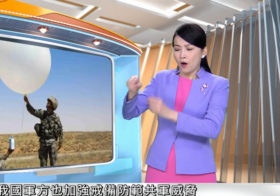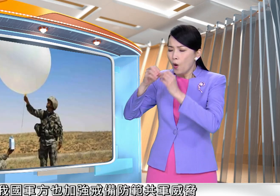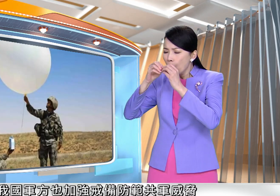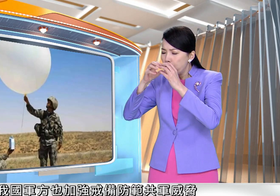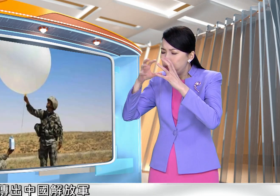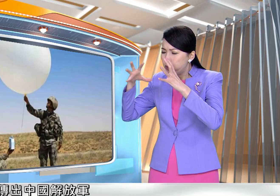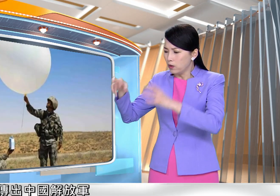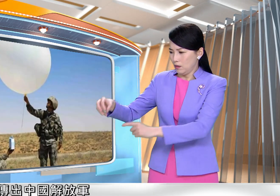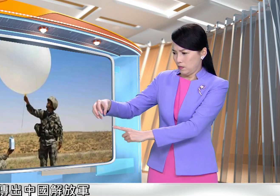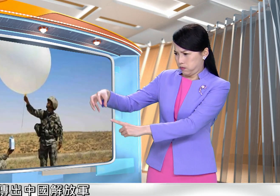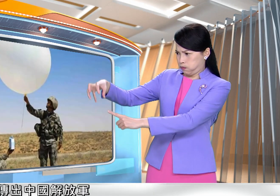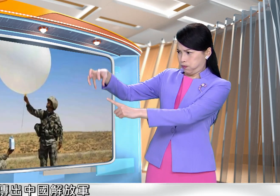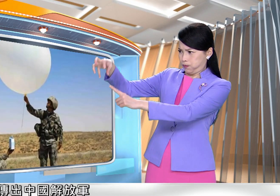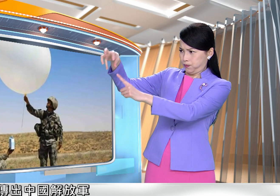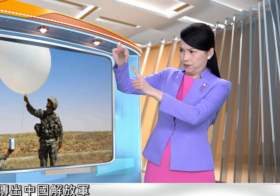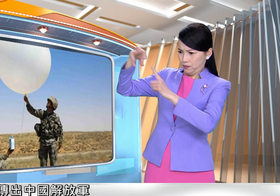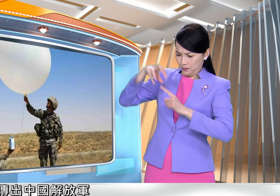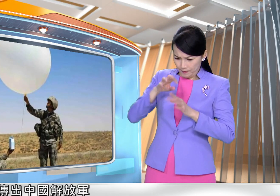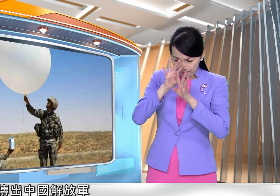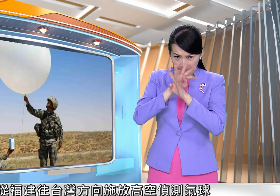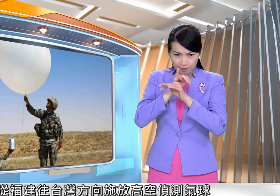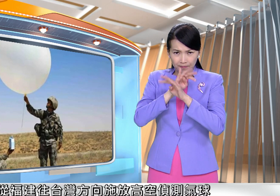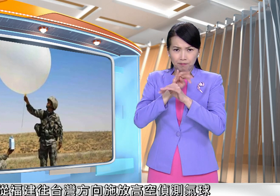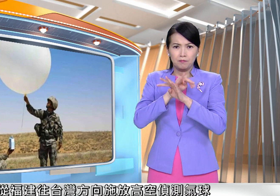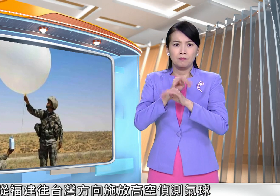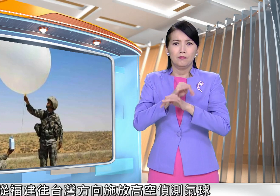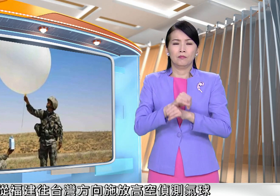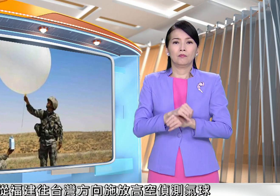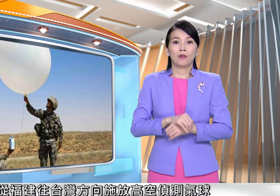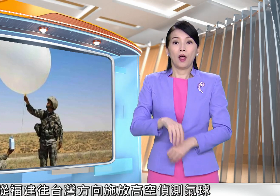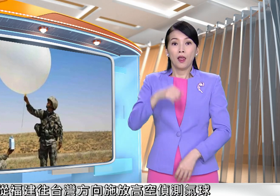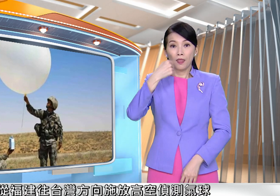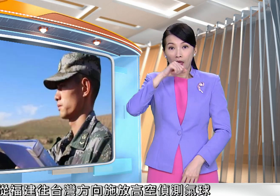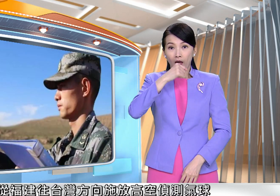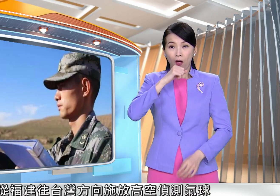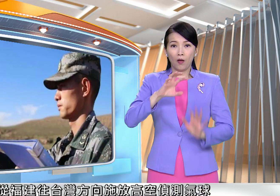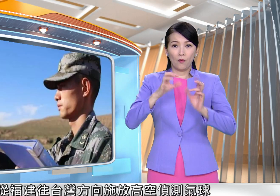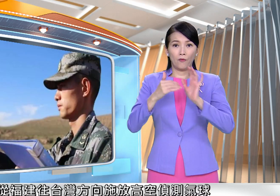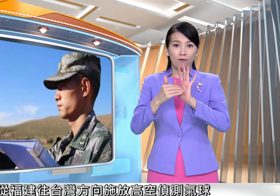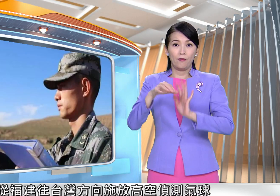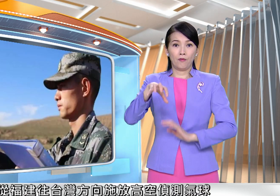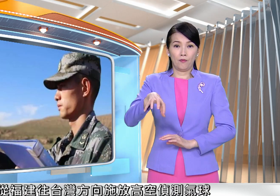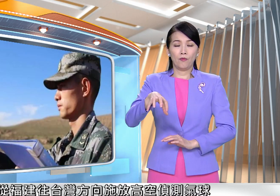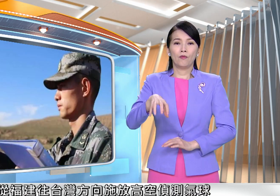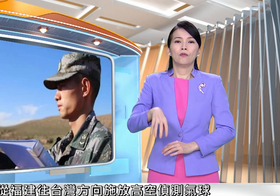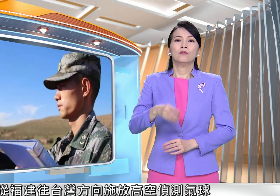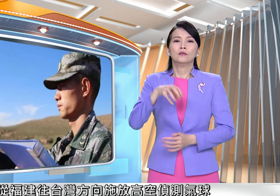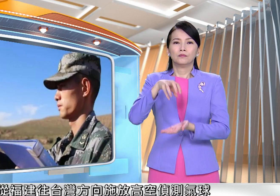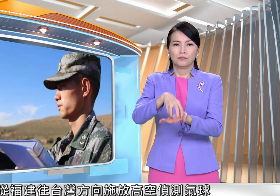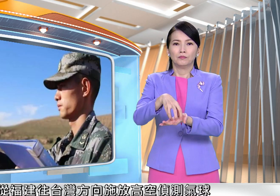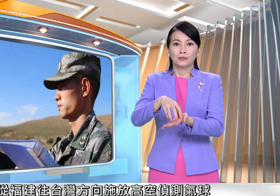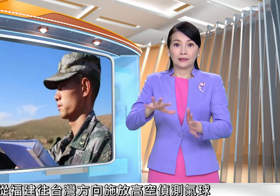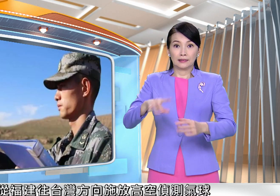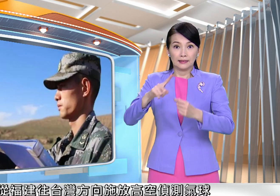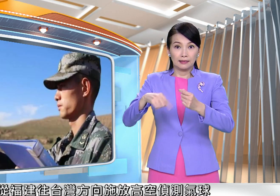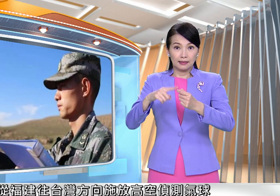出中国解放军从福建往台湾方向释放高空侦测气球，我国防部证